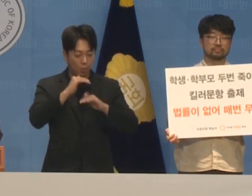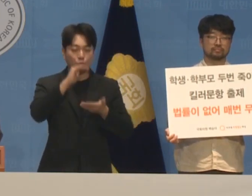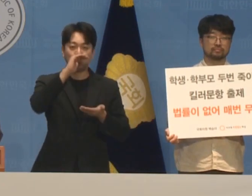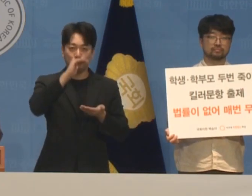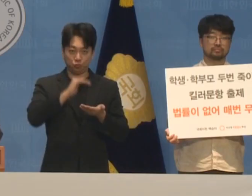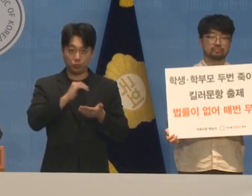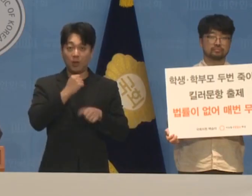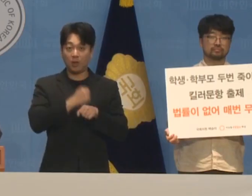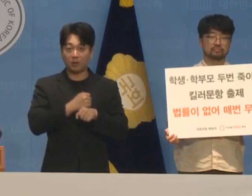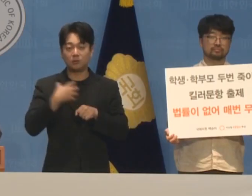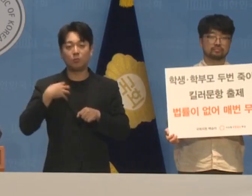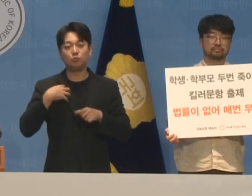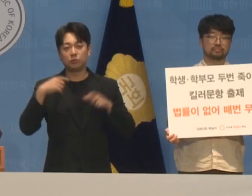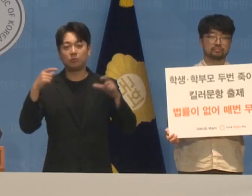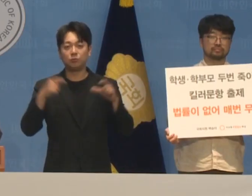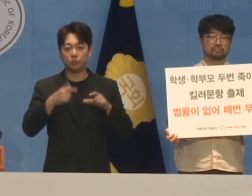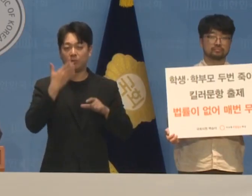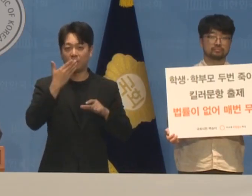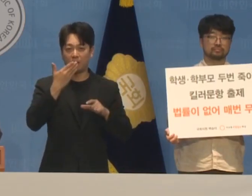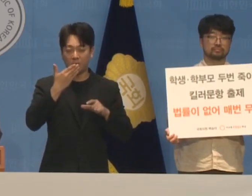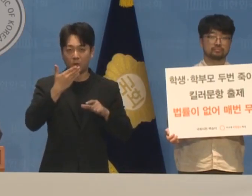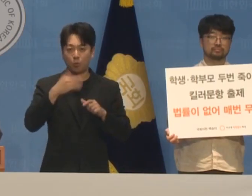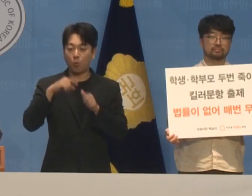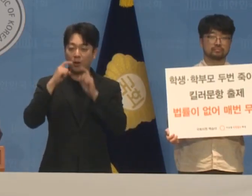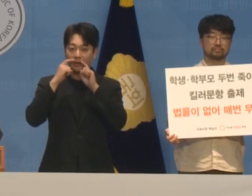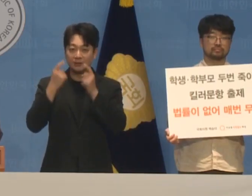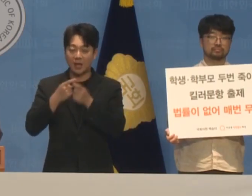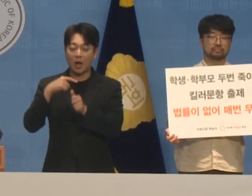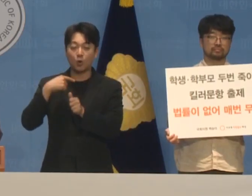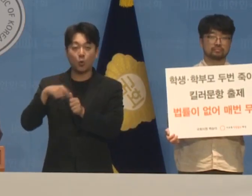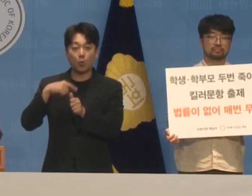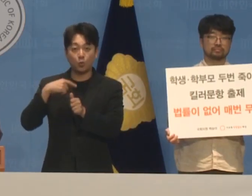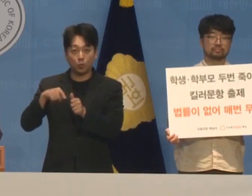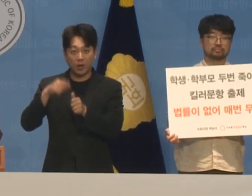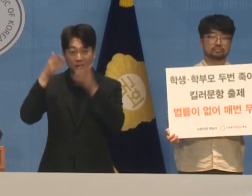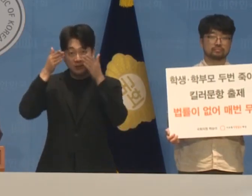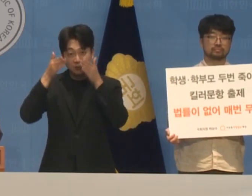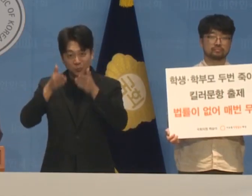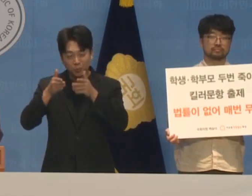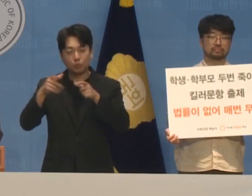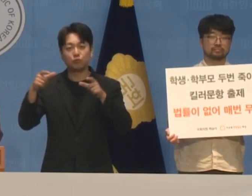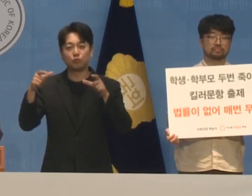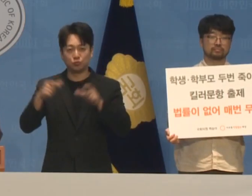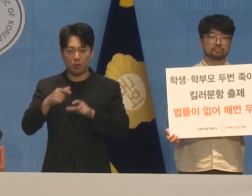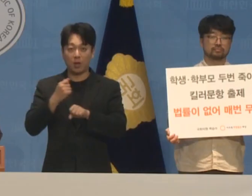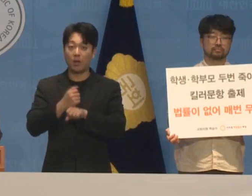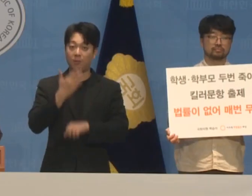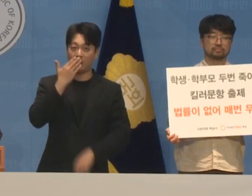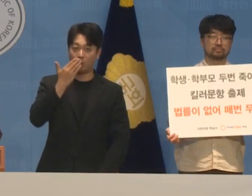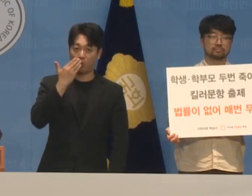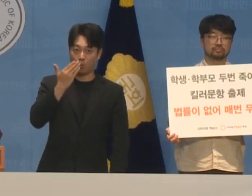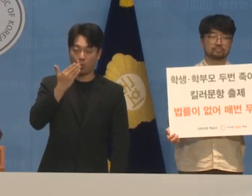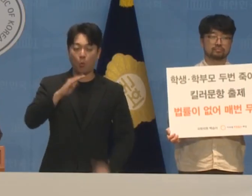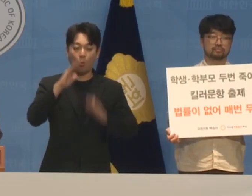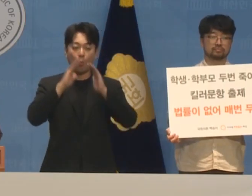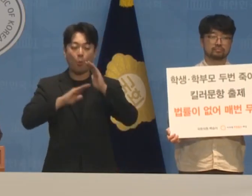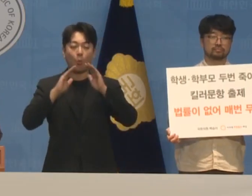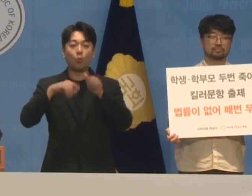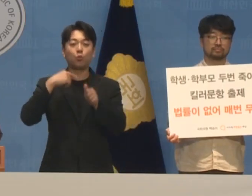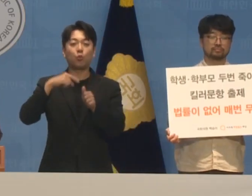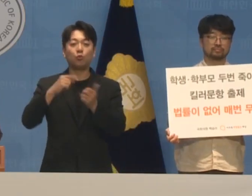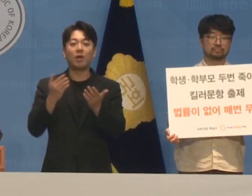부담을 줄이고 사교육의 효과를 감소시켜 공교육을 정상화하는 데 매우 긍정적인 변화로